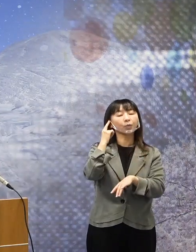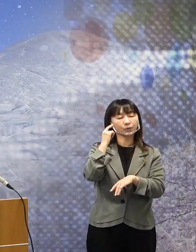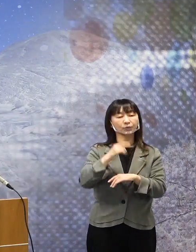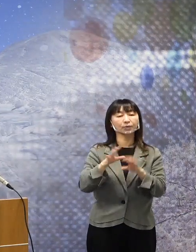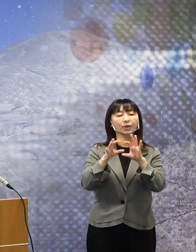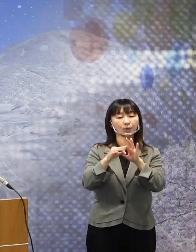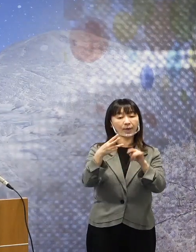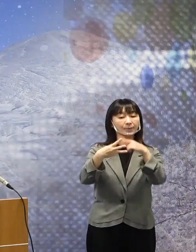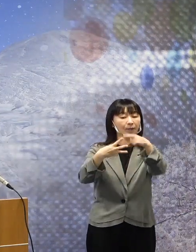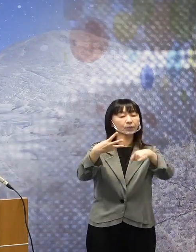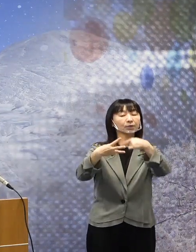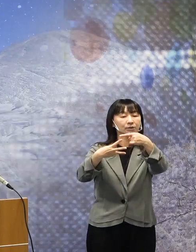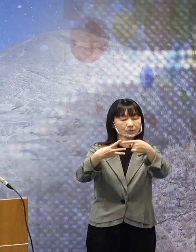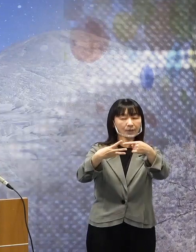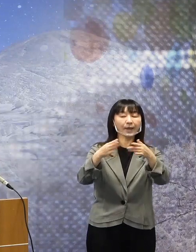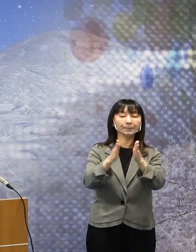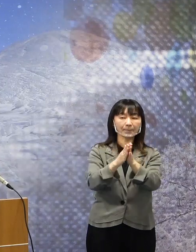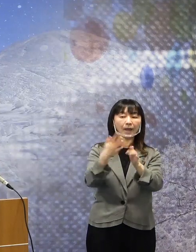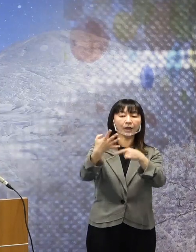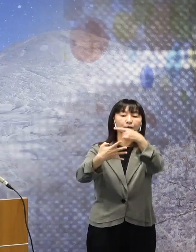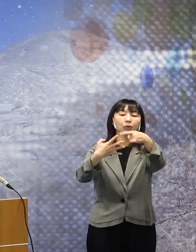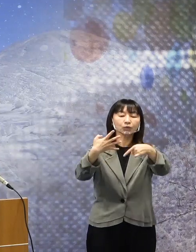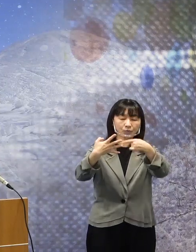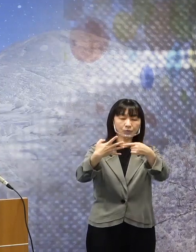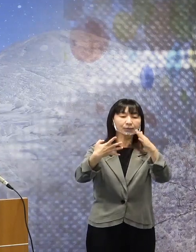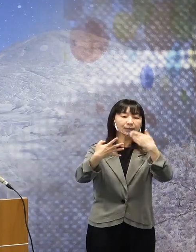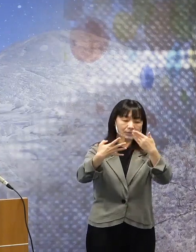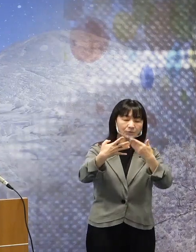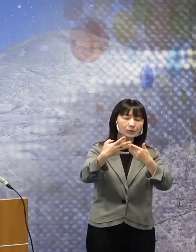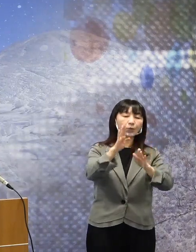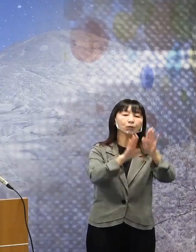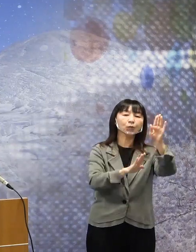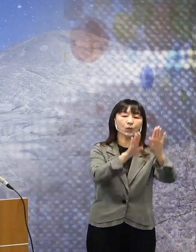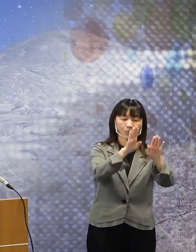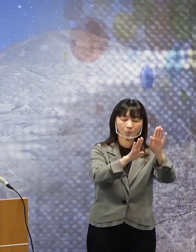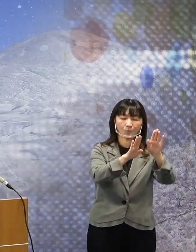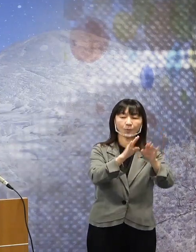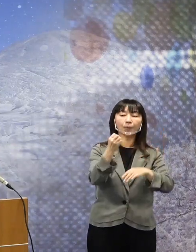つ、4つですかね、飲食店等の状況、それから、